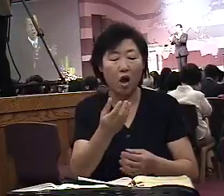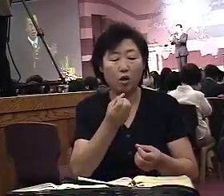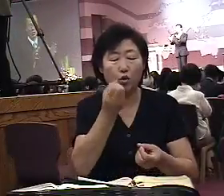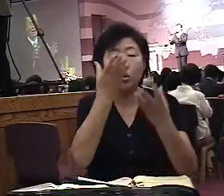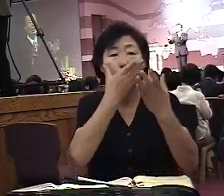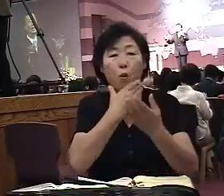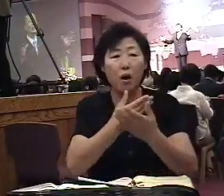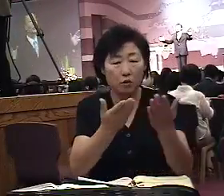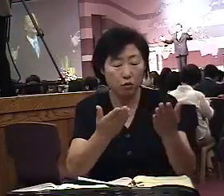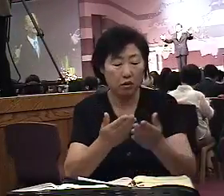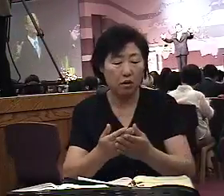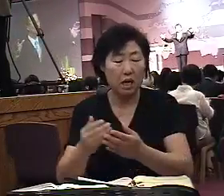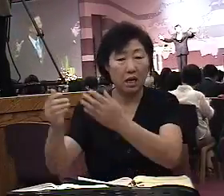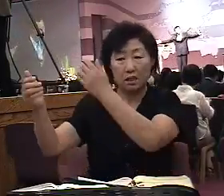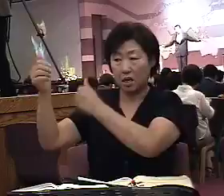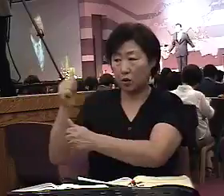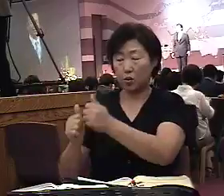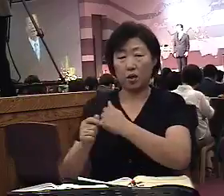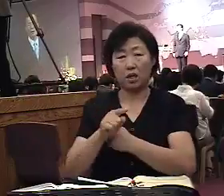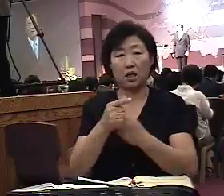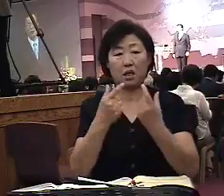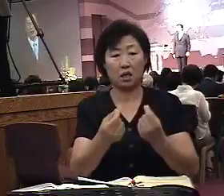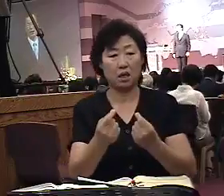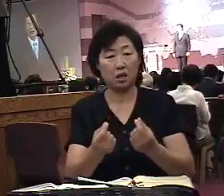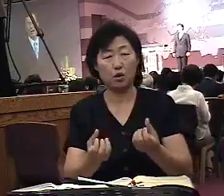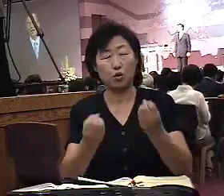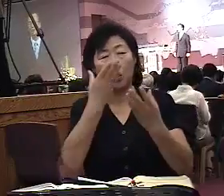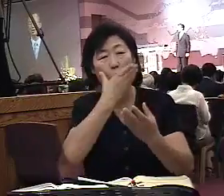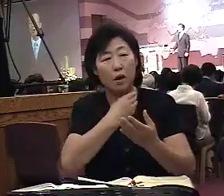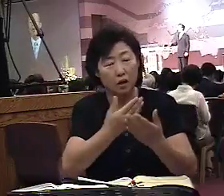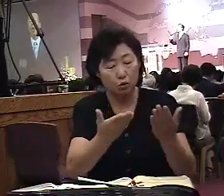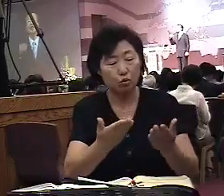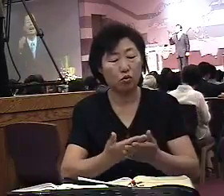너의 자손을 이렇게 축복하리라